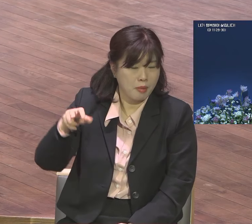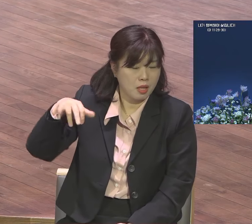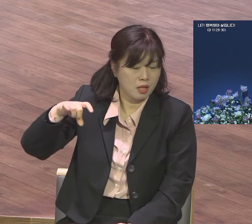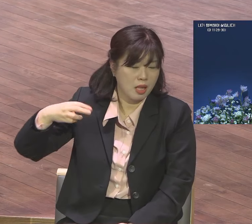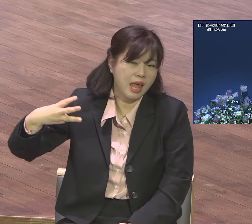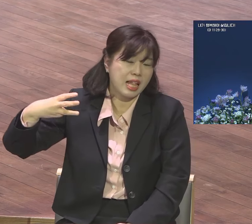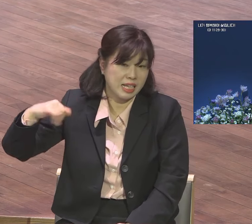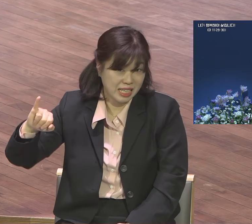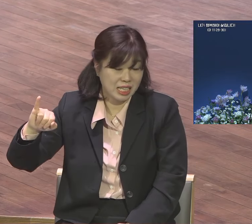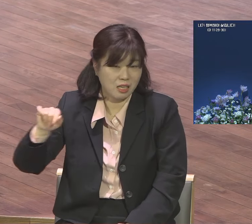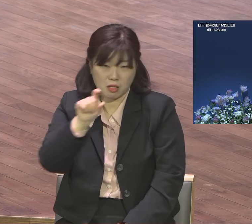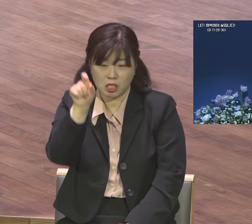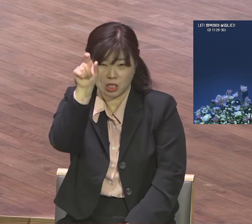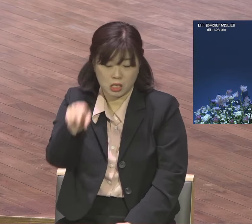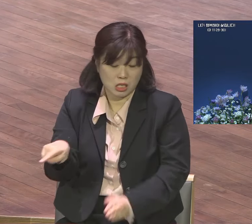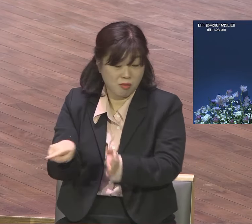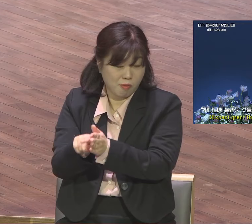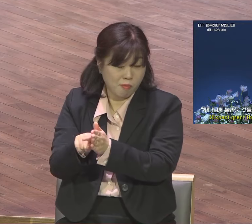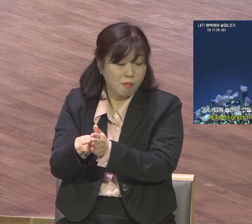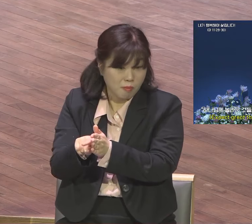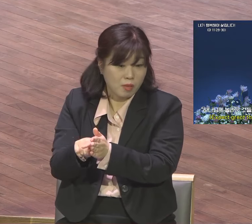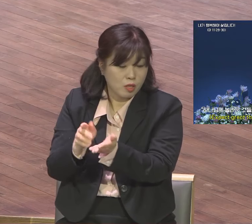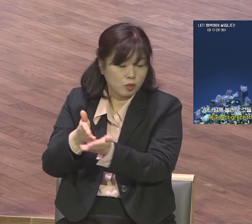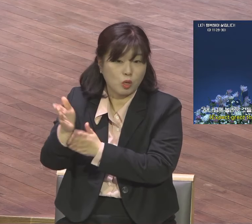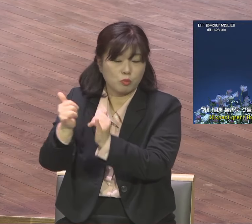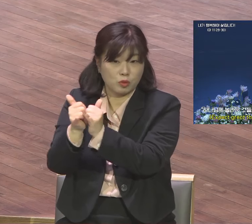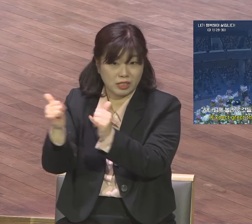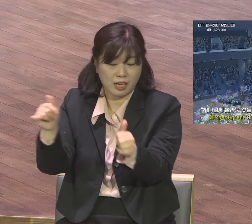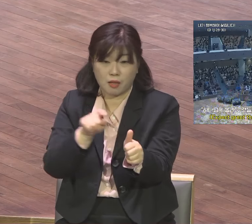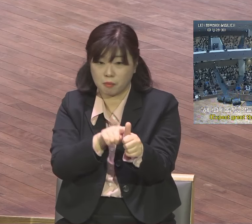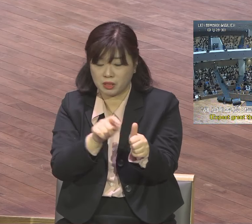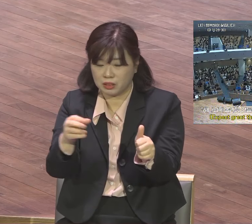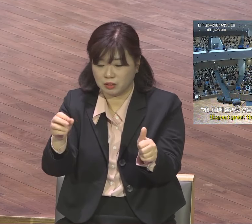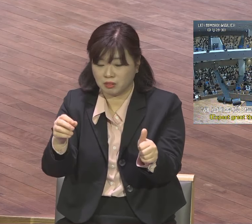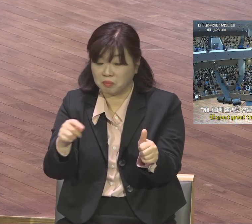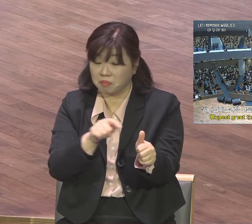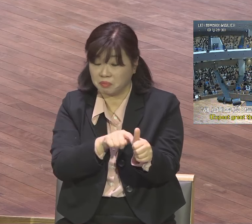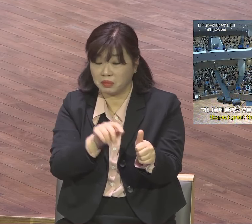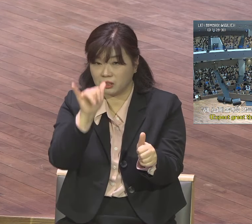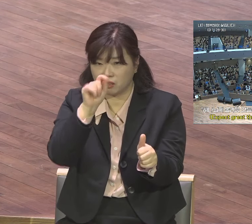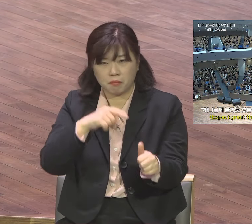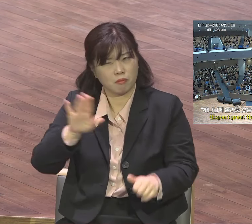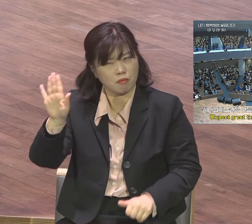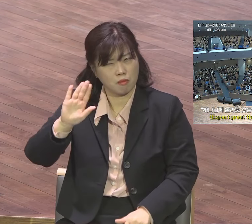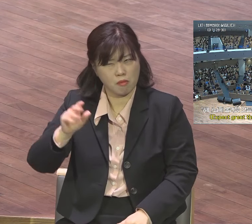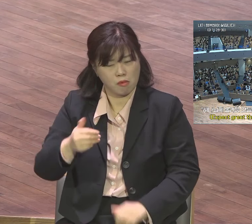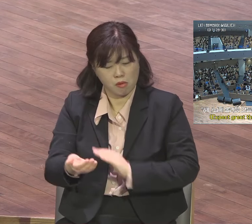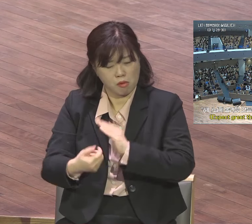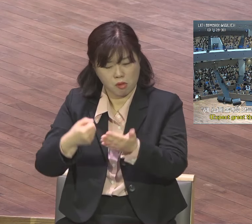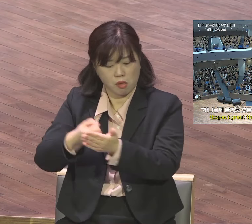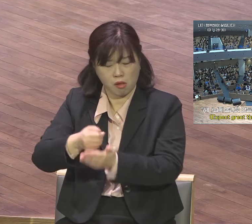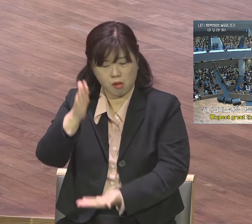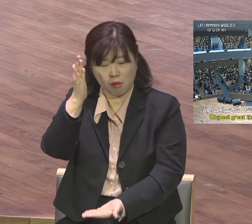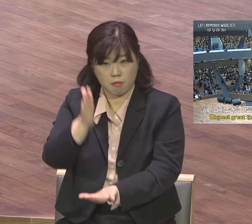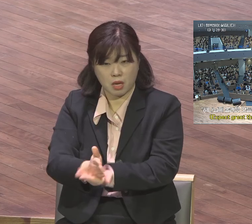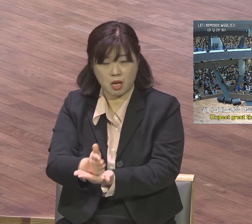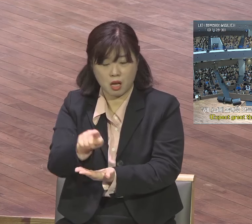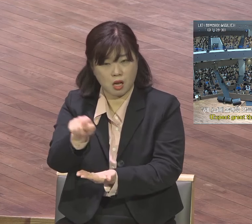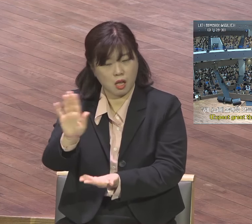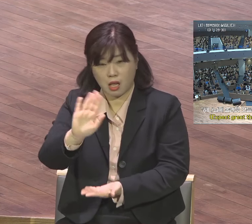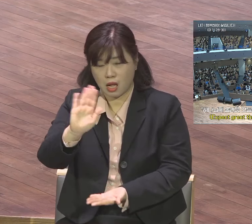있습니다. 하나님께 놀라운 것들을 기대하라. 하나님을 위하여 위대한 일들을 시도하라